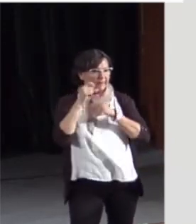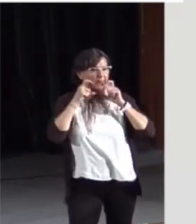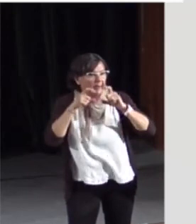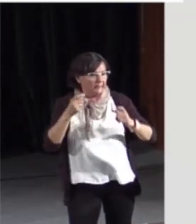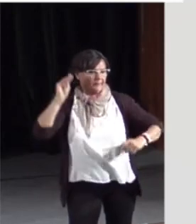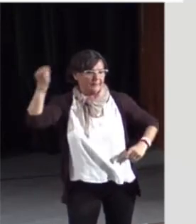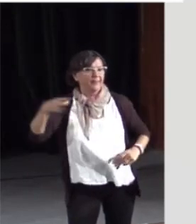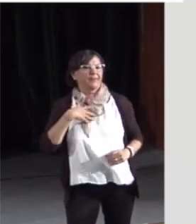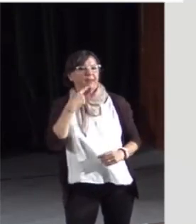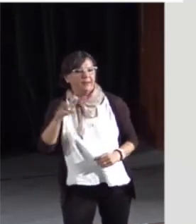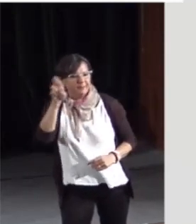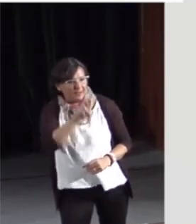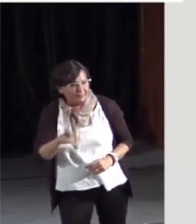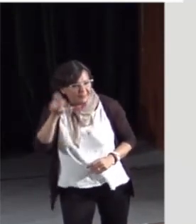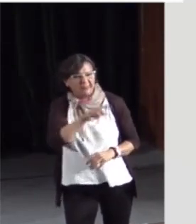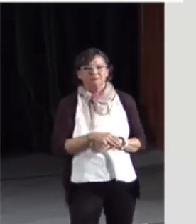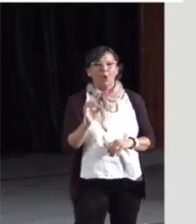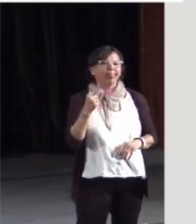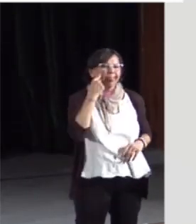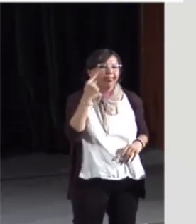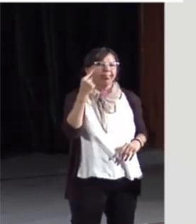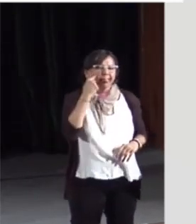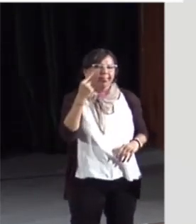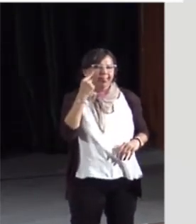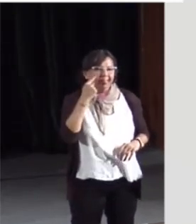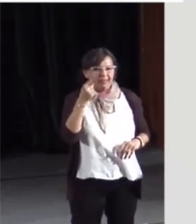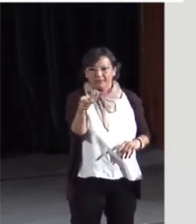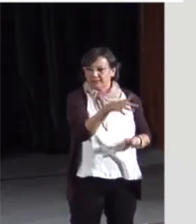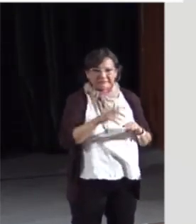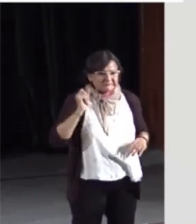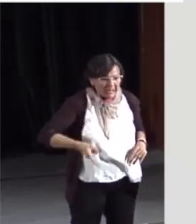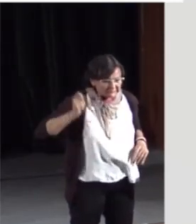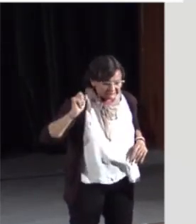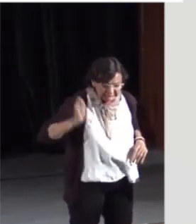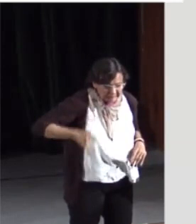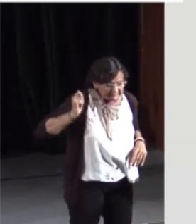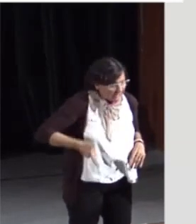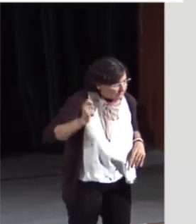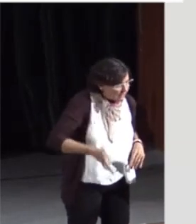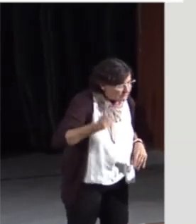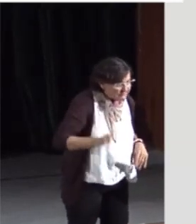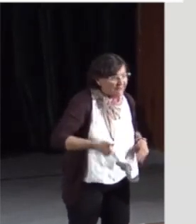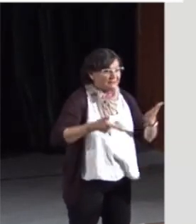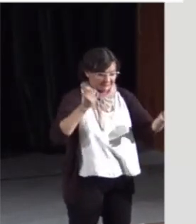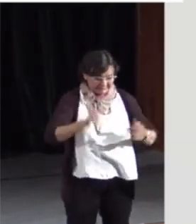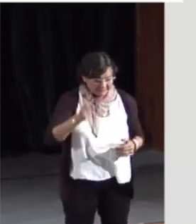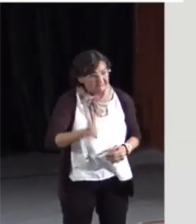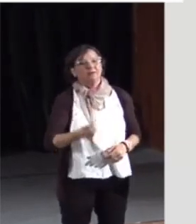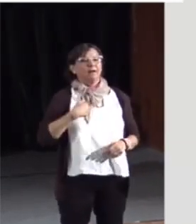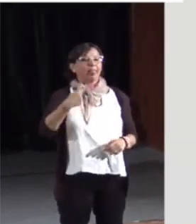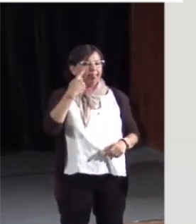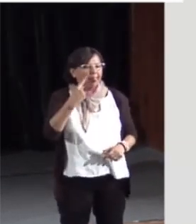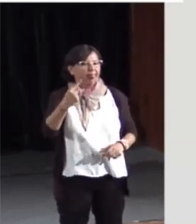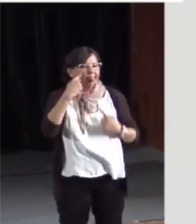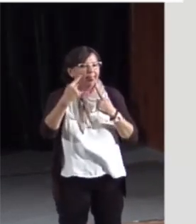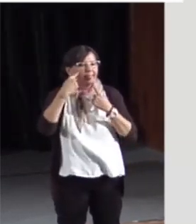la repetición pasa lo mismo. Estás utilizando expresión facial y el movimiento del cuerpo para